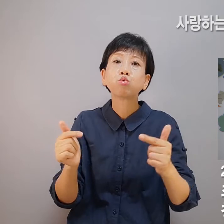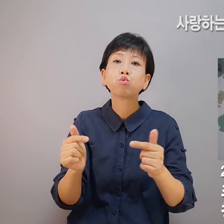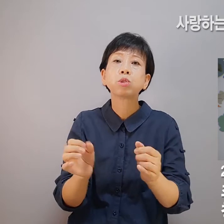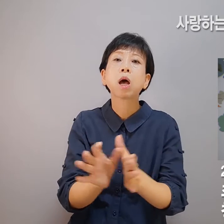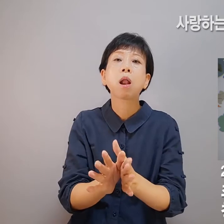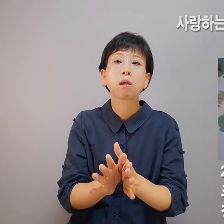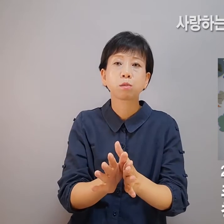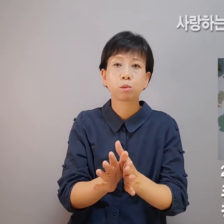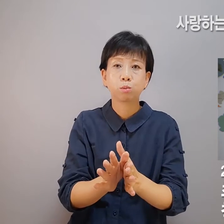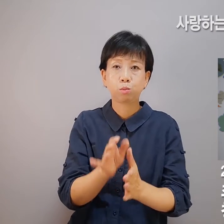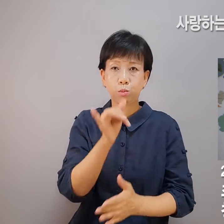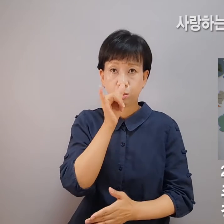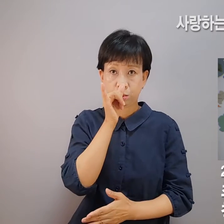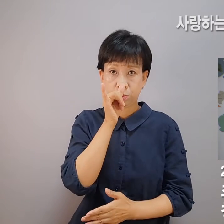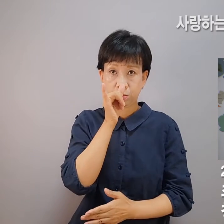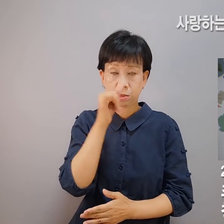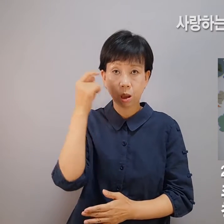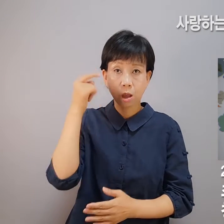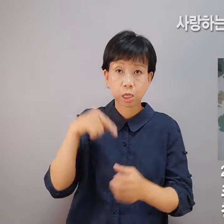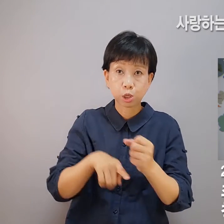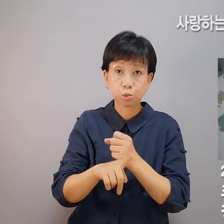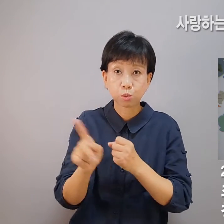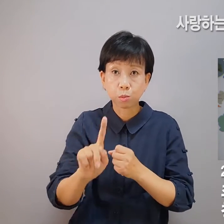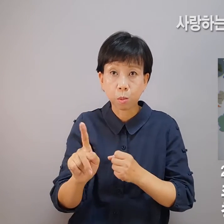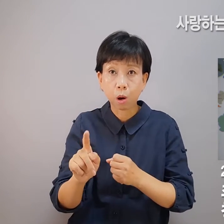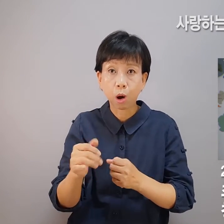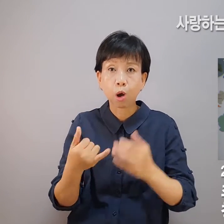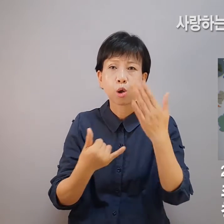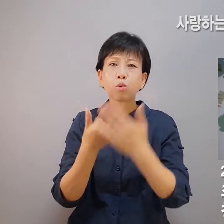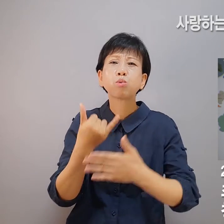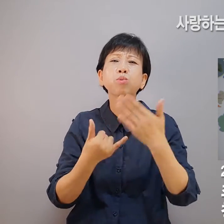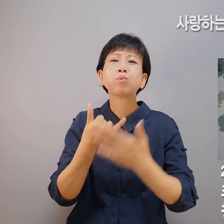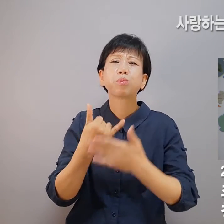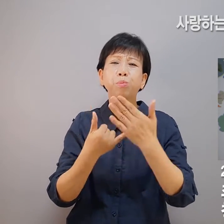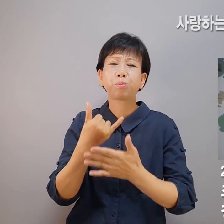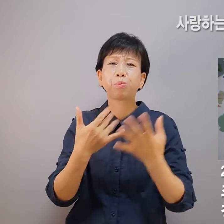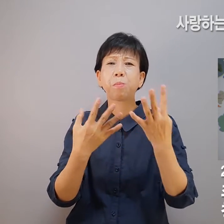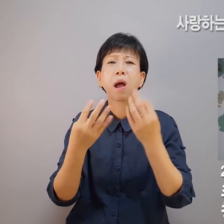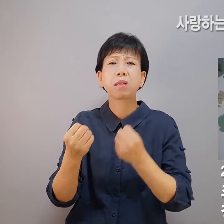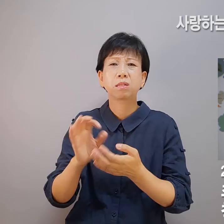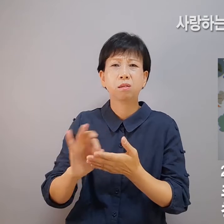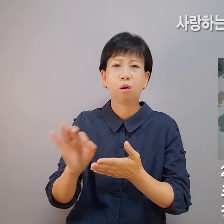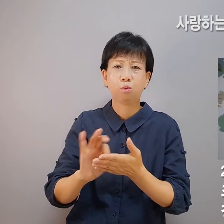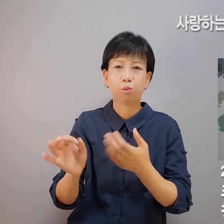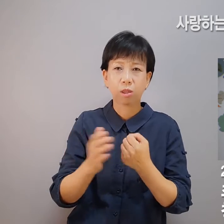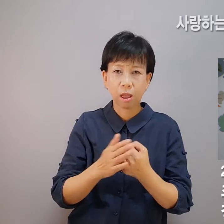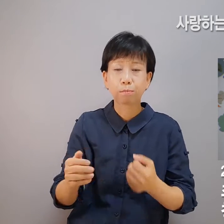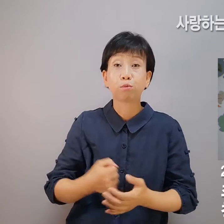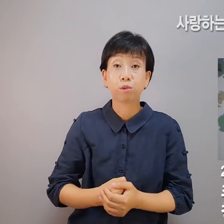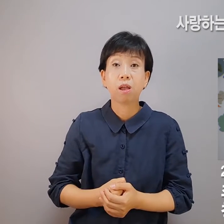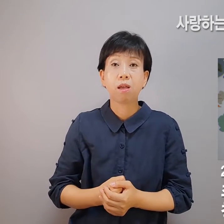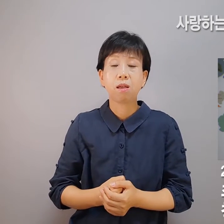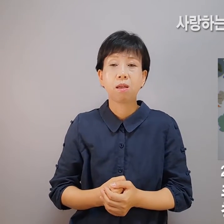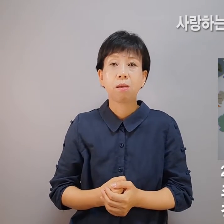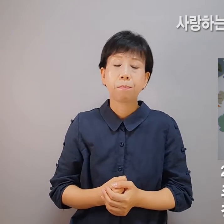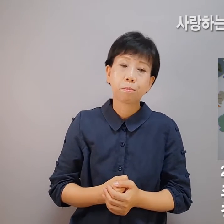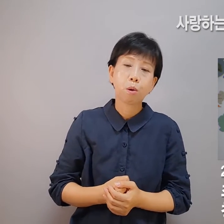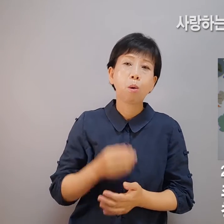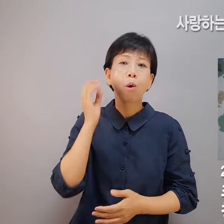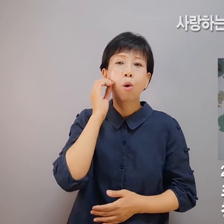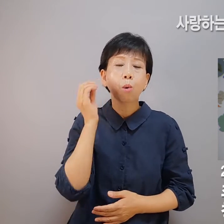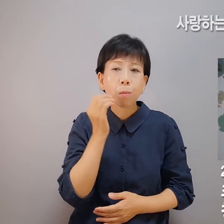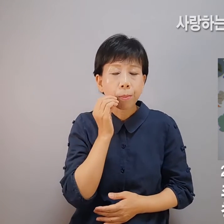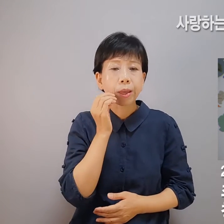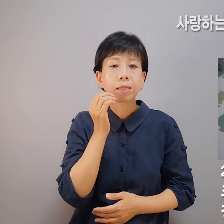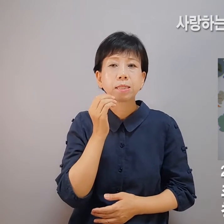거죠. 뭐 유튜브에 다 이제 나오니까 홈페이지가 필요 없어서 어쨌든 뭐 홈페이지나 유튜브나